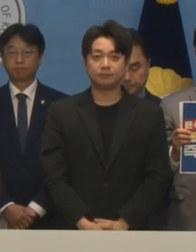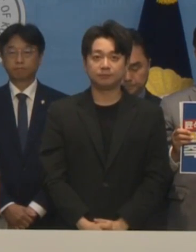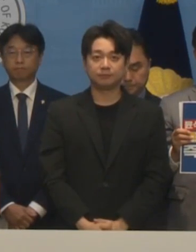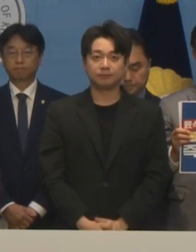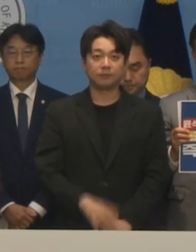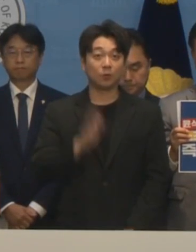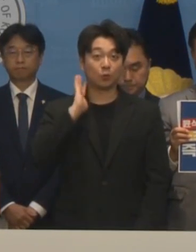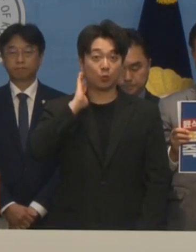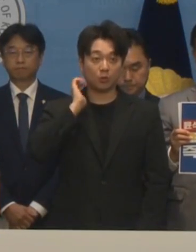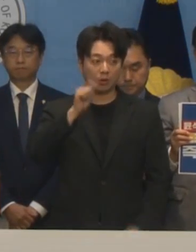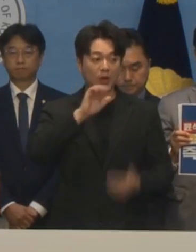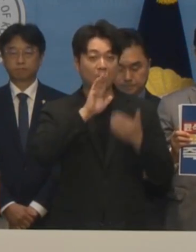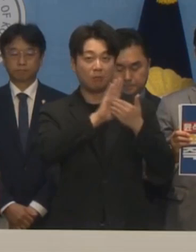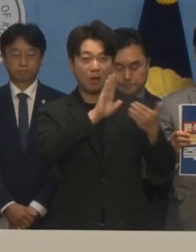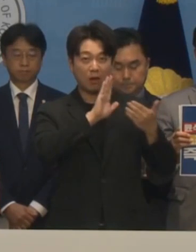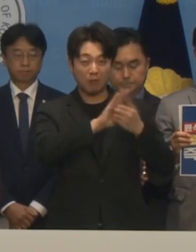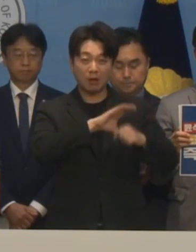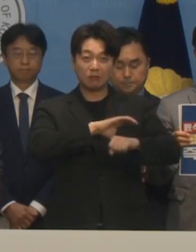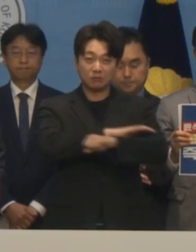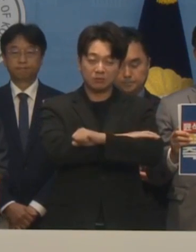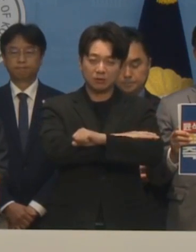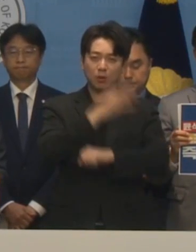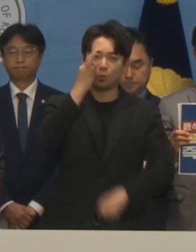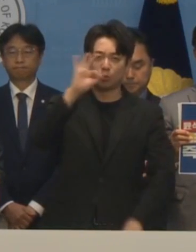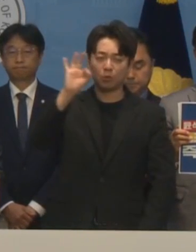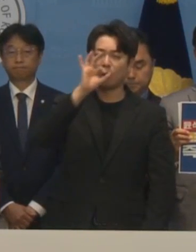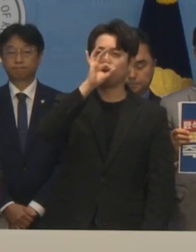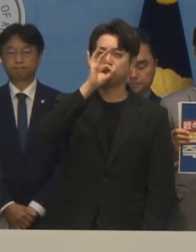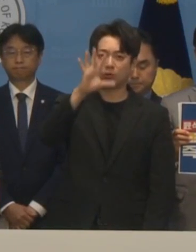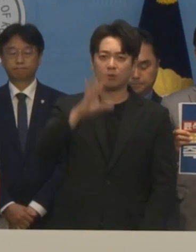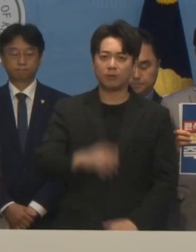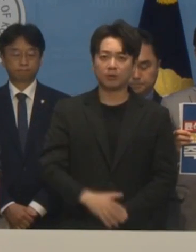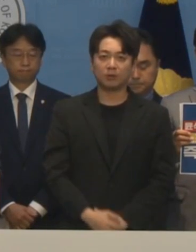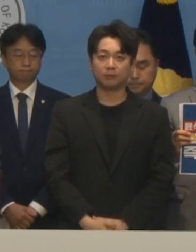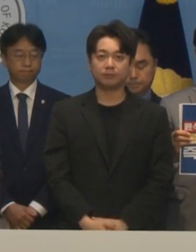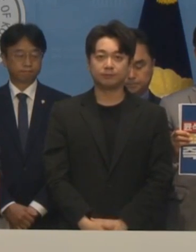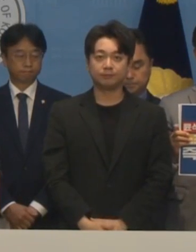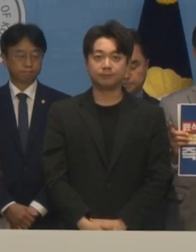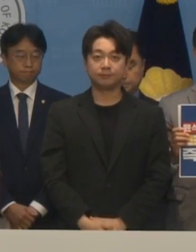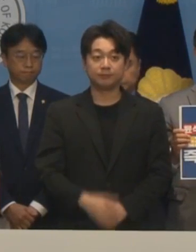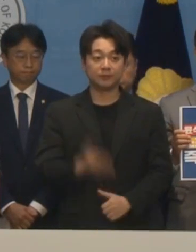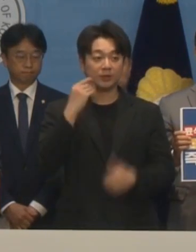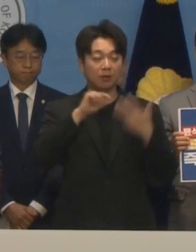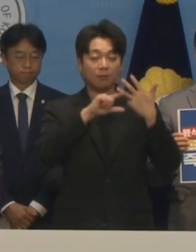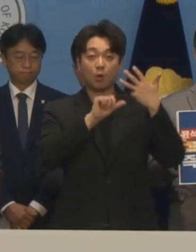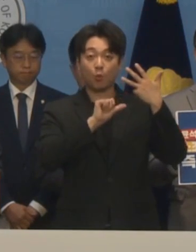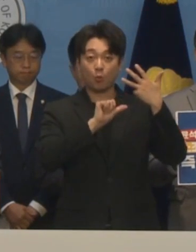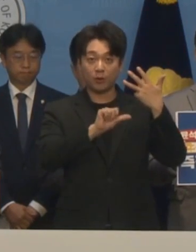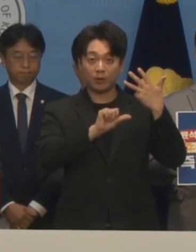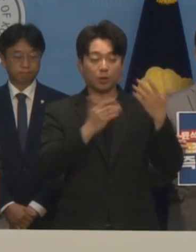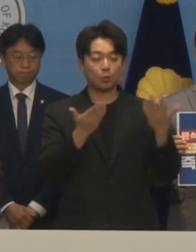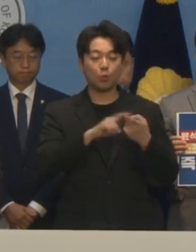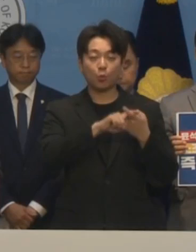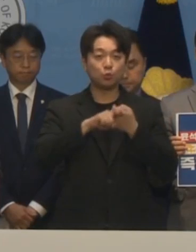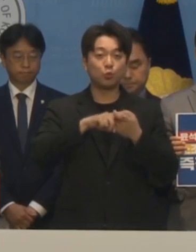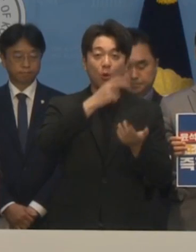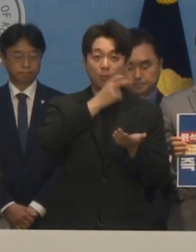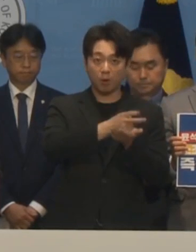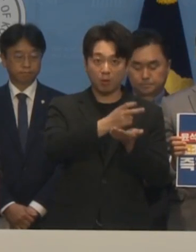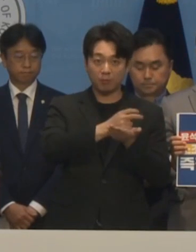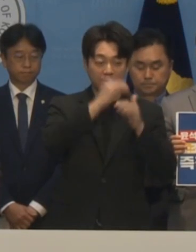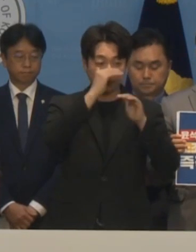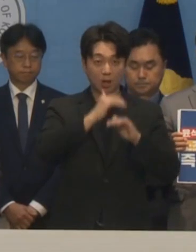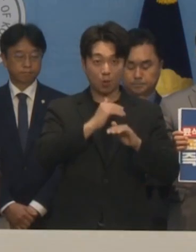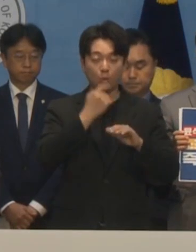제2요구 더는 용납할 수 없다. 지난 8월 5일 노동조합 및 노동관계조정법 2, 3조